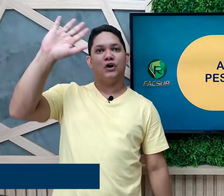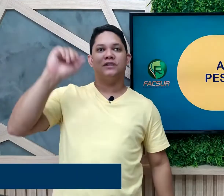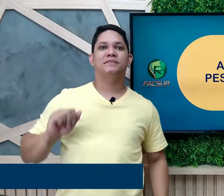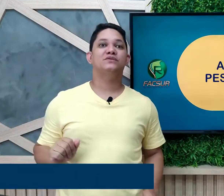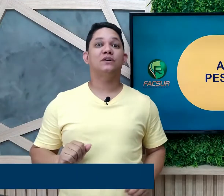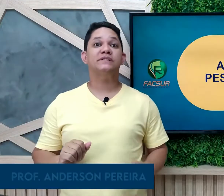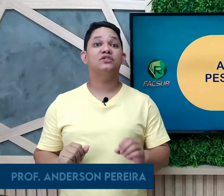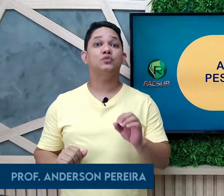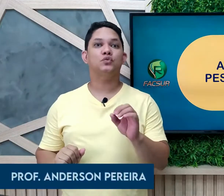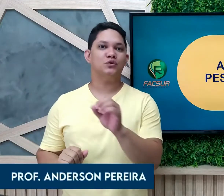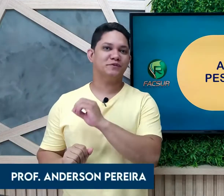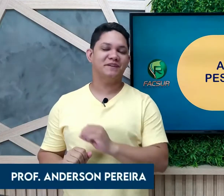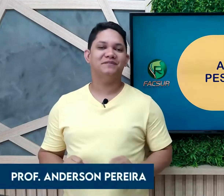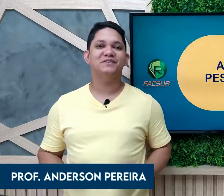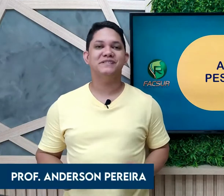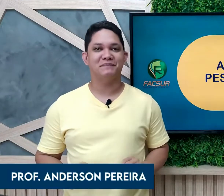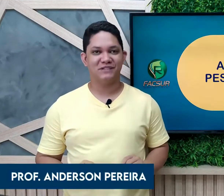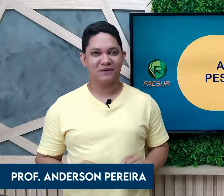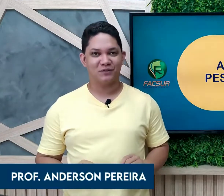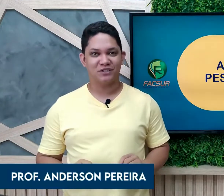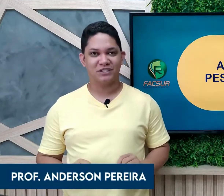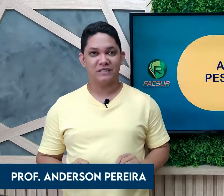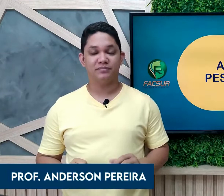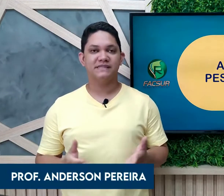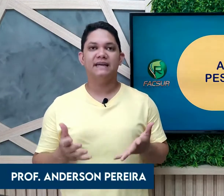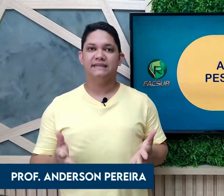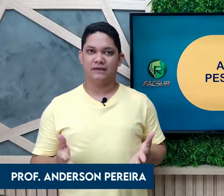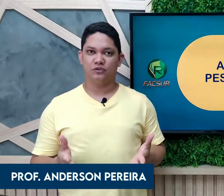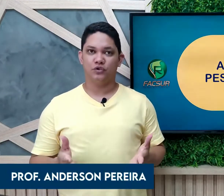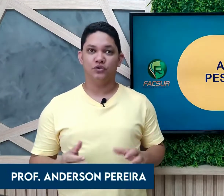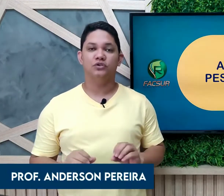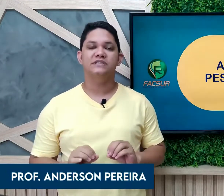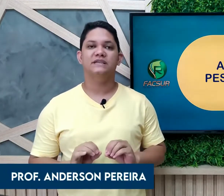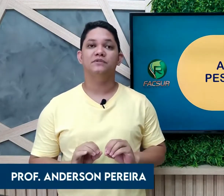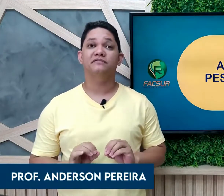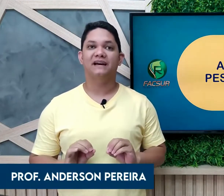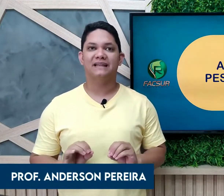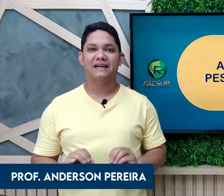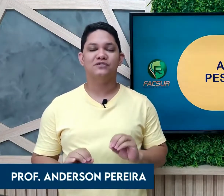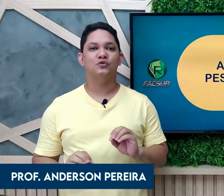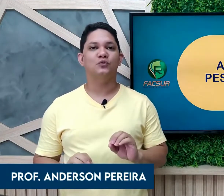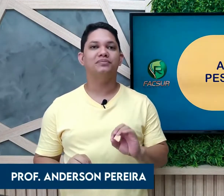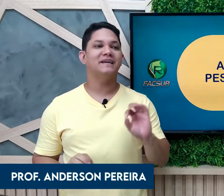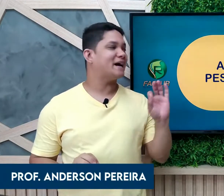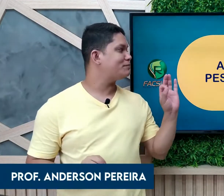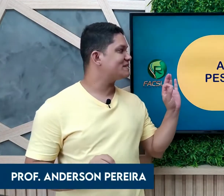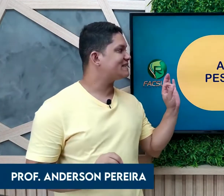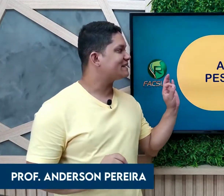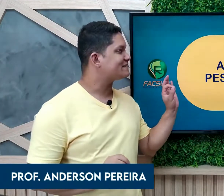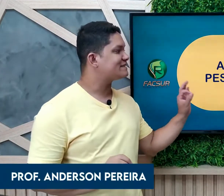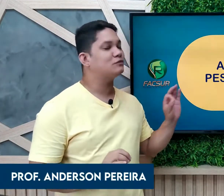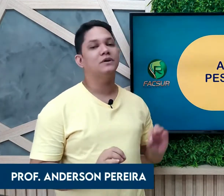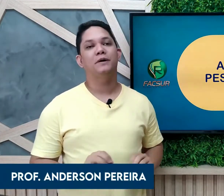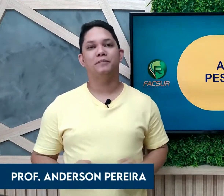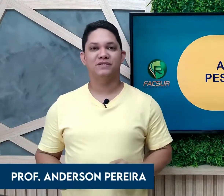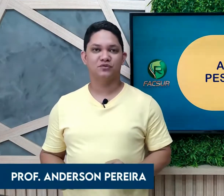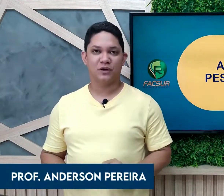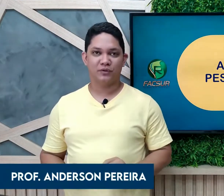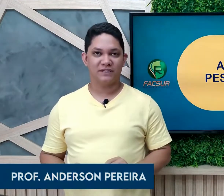Olá pessoal, sejam todos bem-vindos a mais uma aula de Libras. Na aula de hoje nós iremos falar sobre apresentação pessoal em